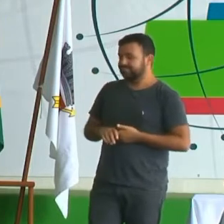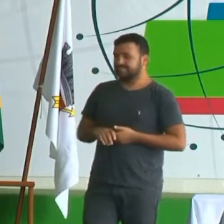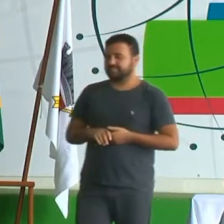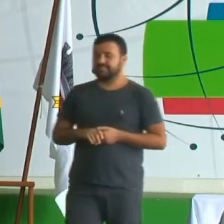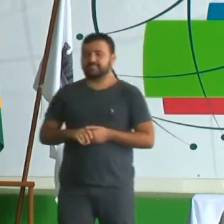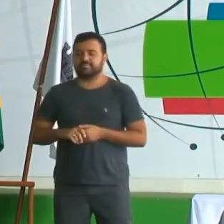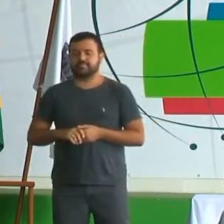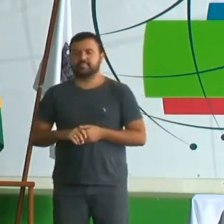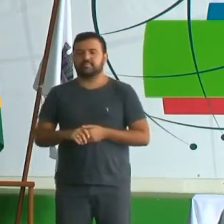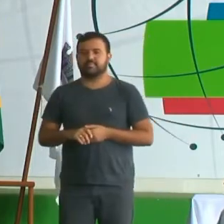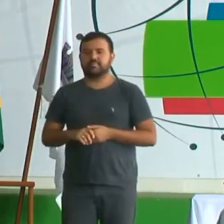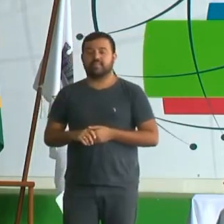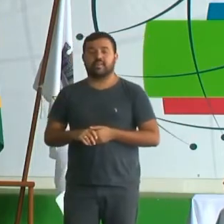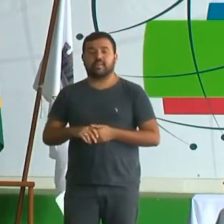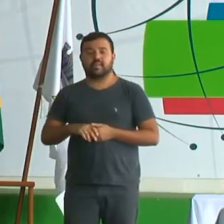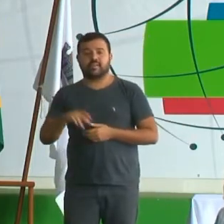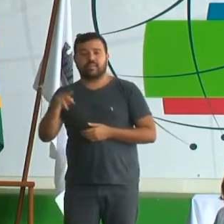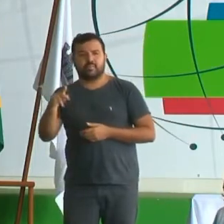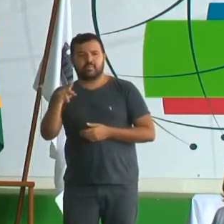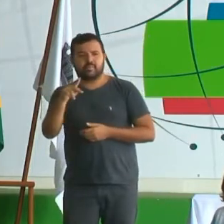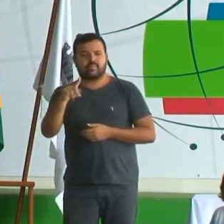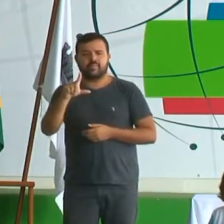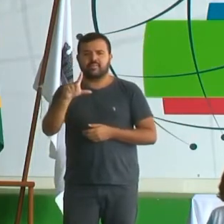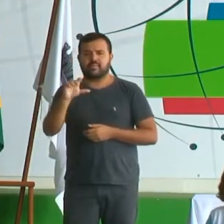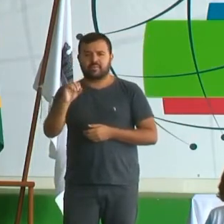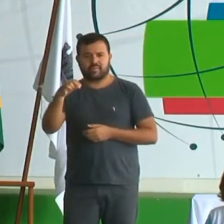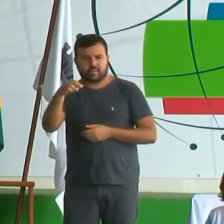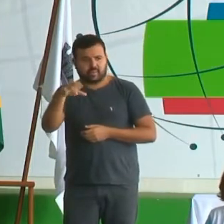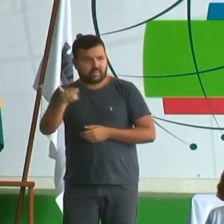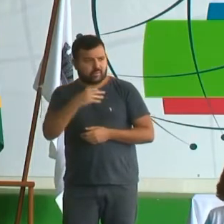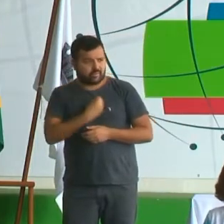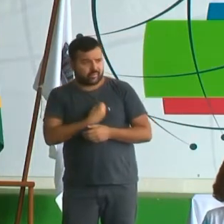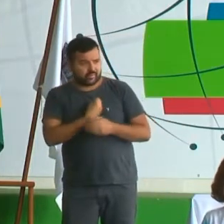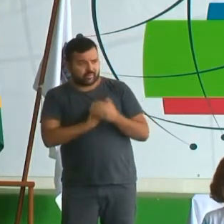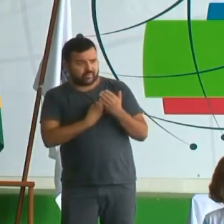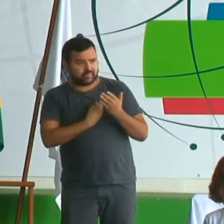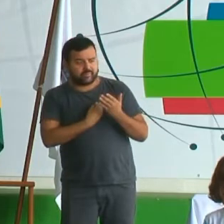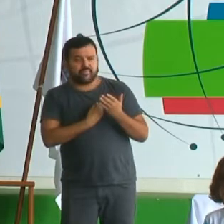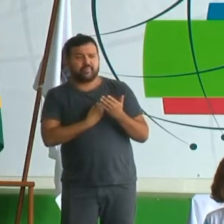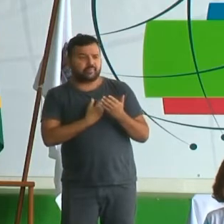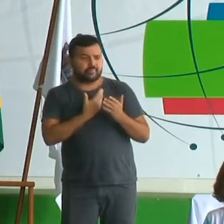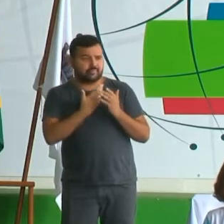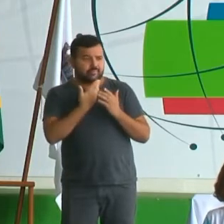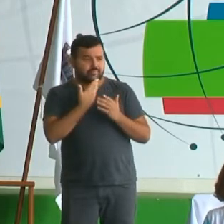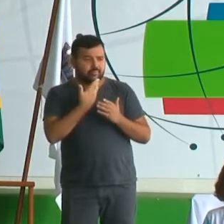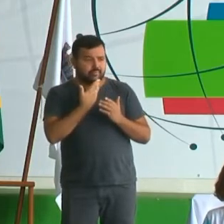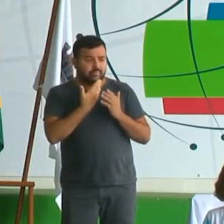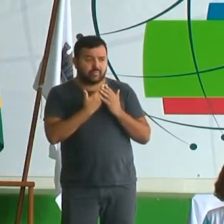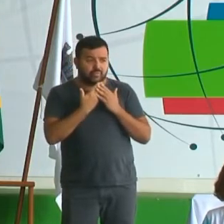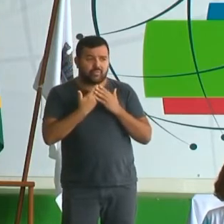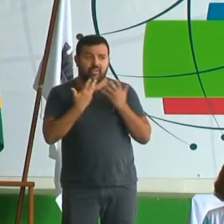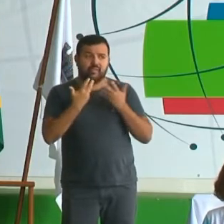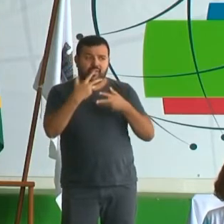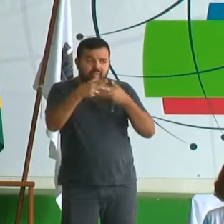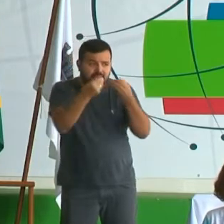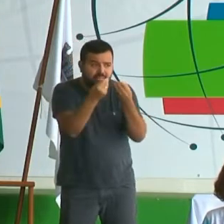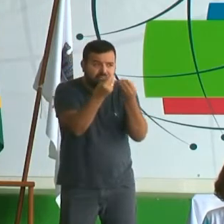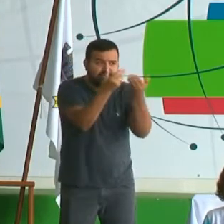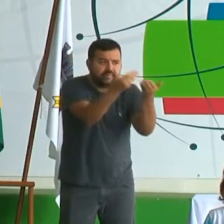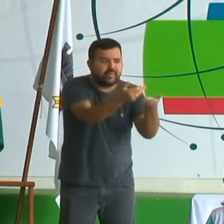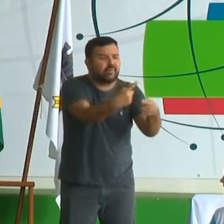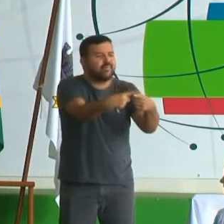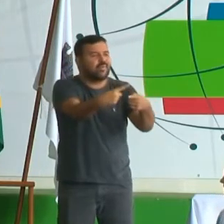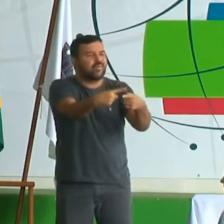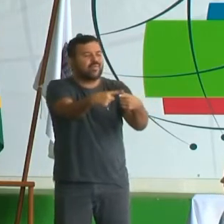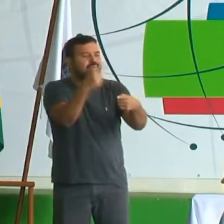A professora Leônia está presente ainda? Por favor, queria doar esse livro para você,